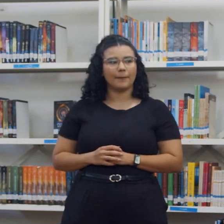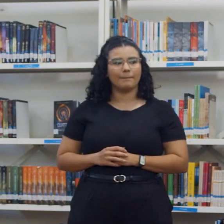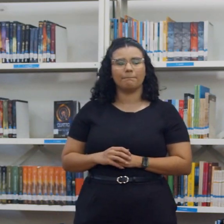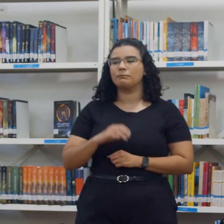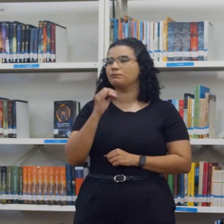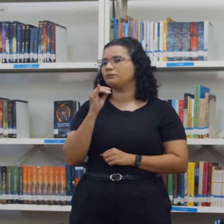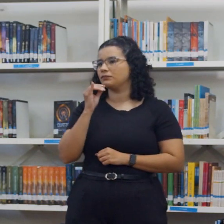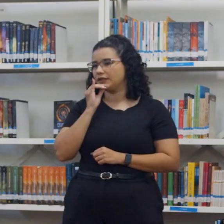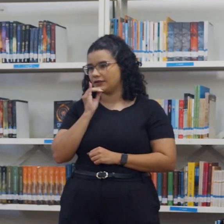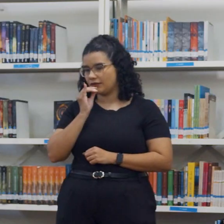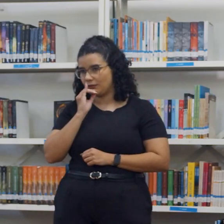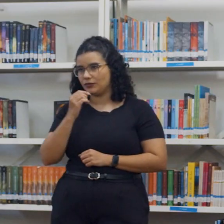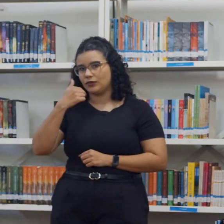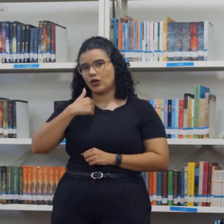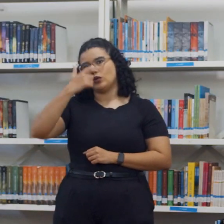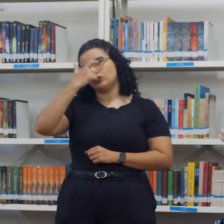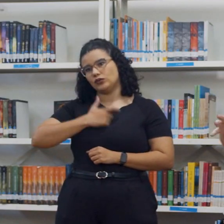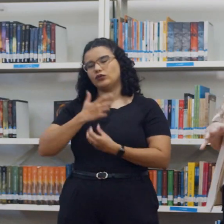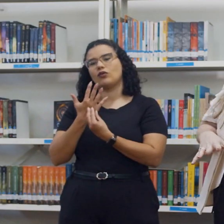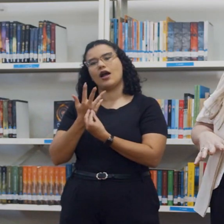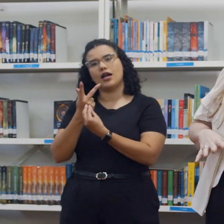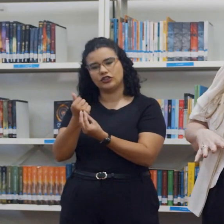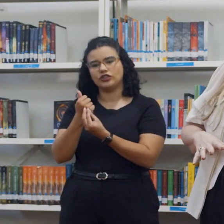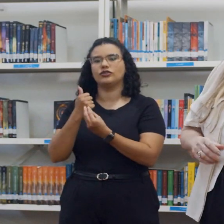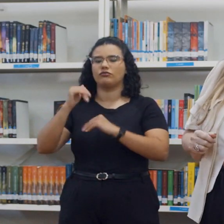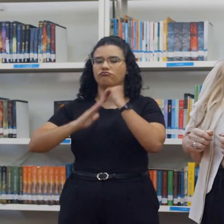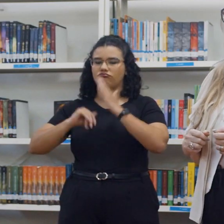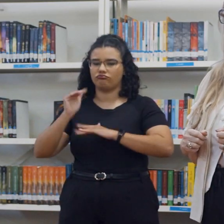por exemplo, eu sou artista plástica de formação